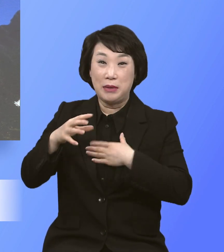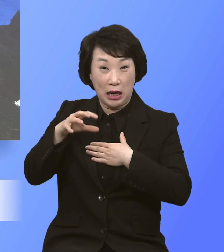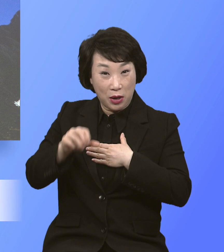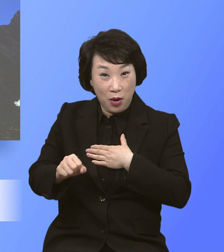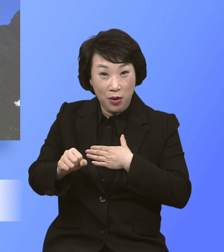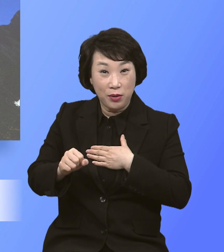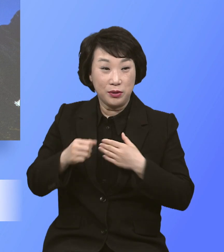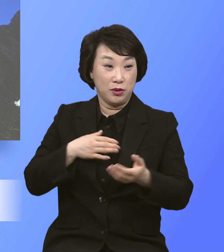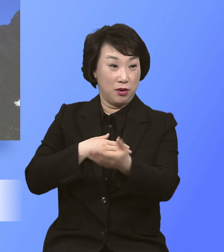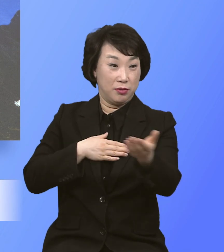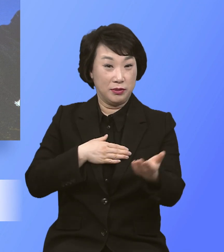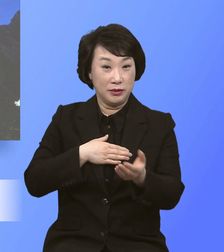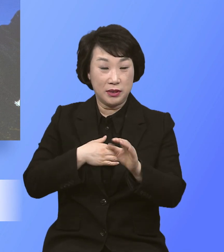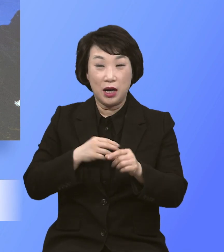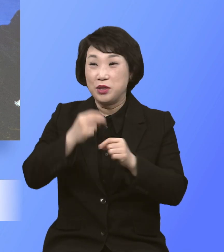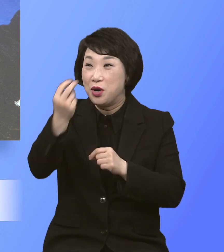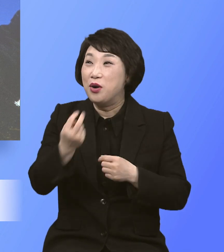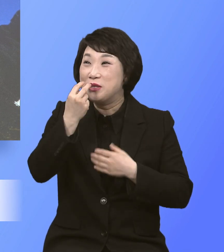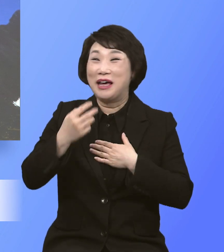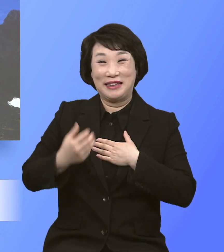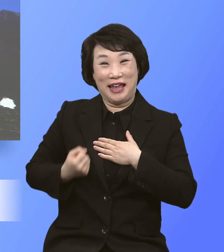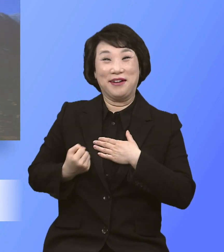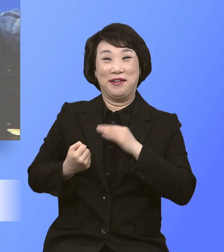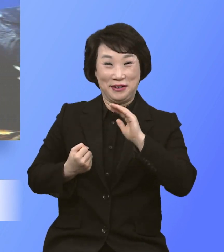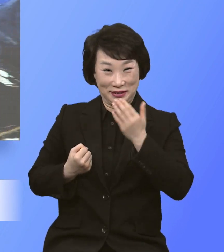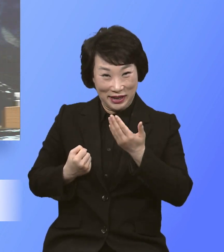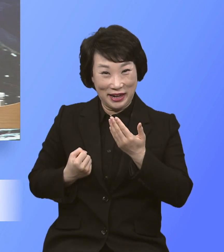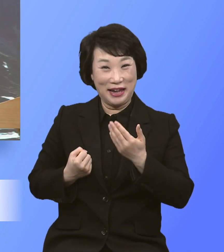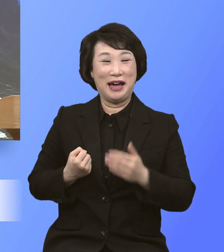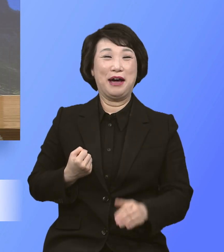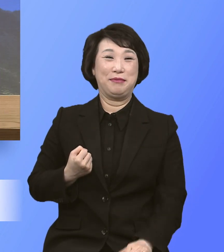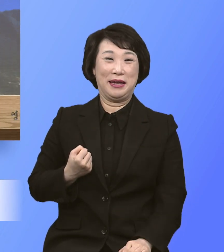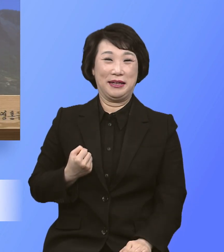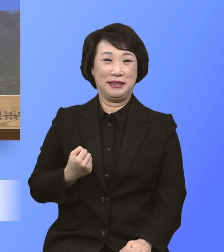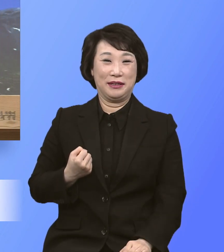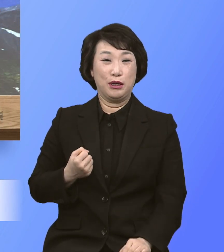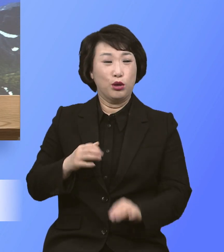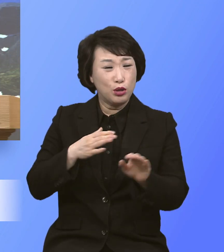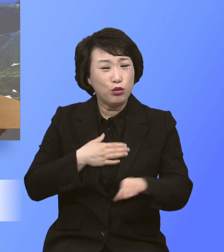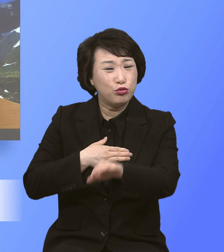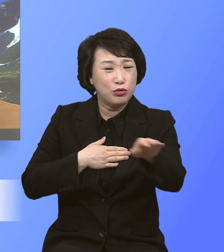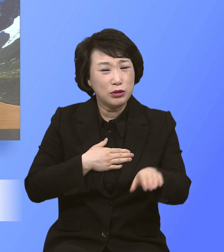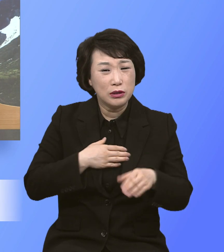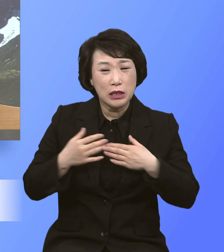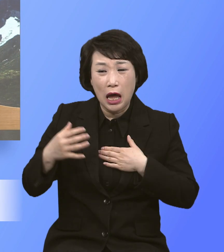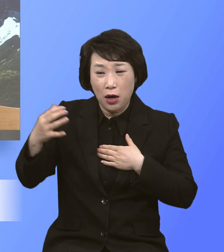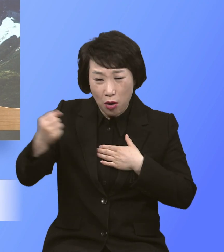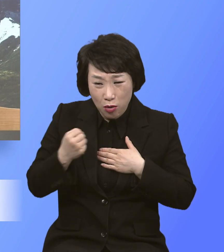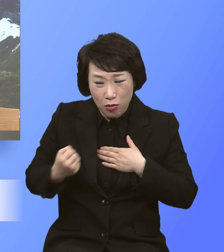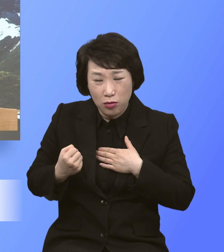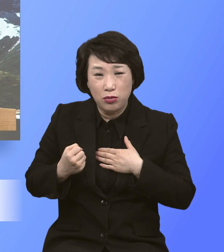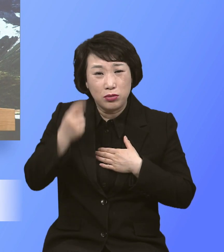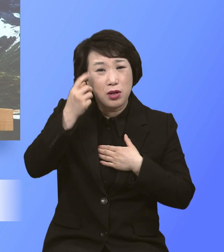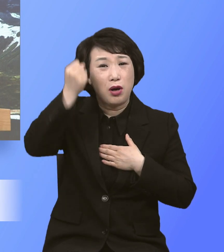때 영생이 된다 이 말입니다. 근데 우리는 내 것을 안